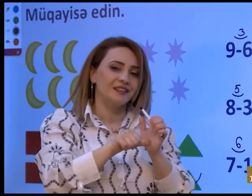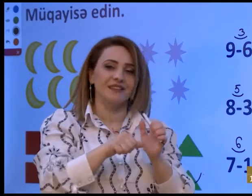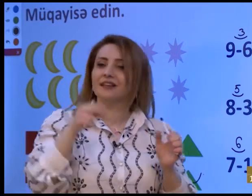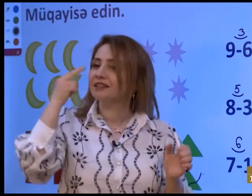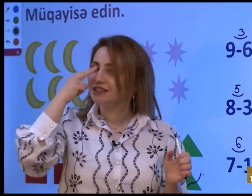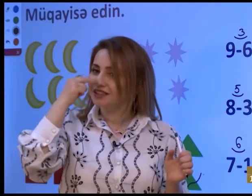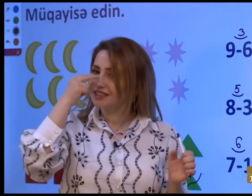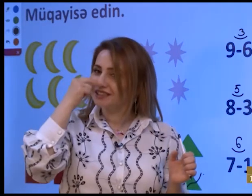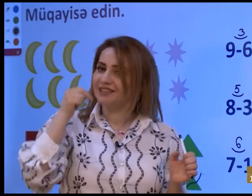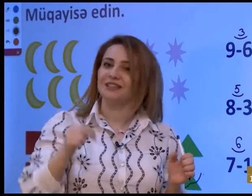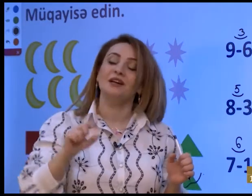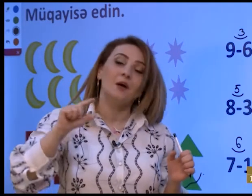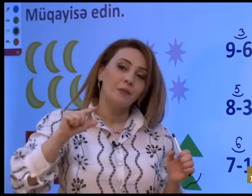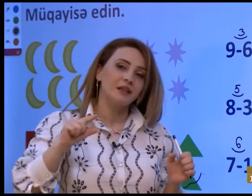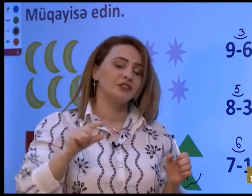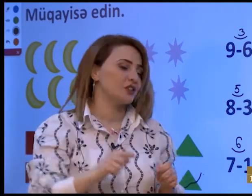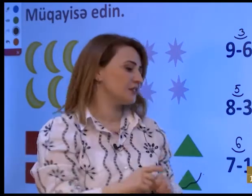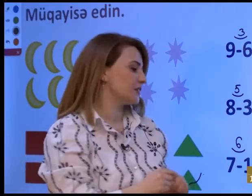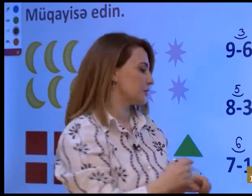6-dan kiçikdir, balacadır.